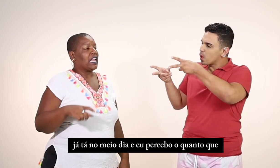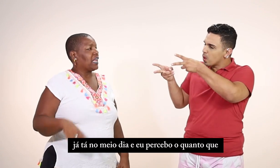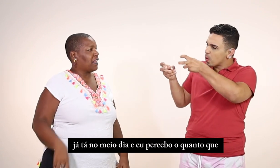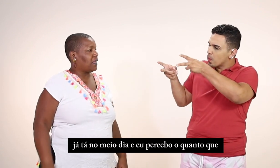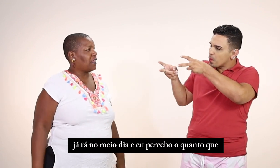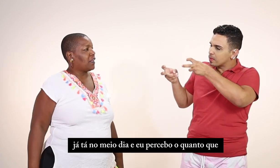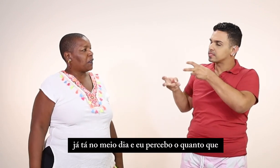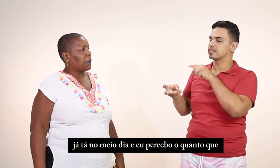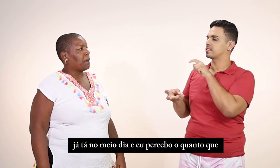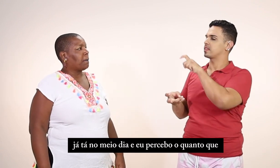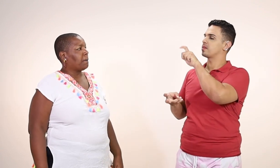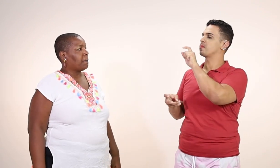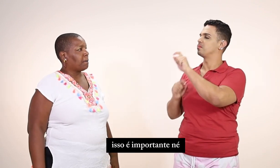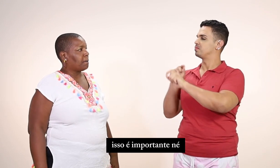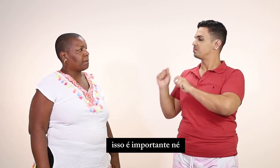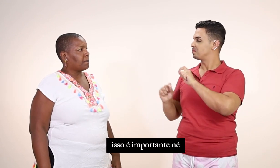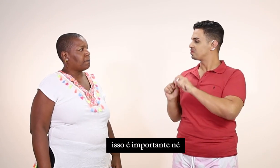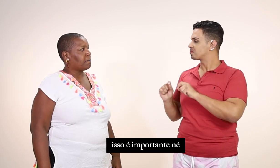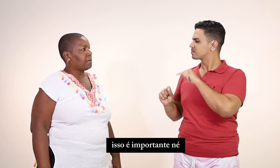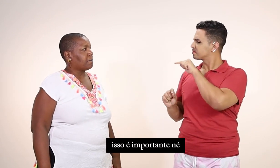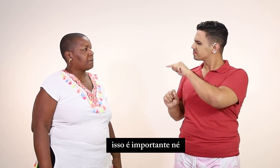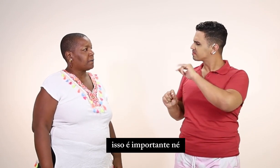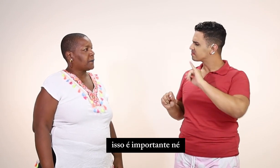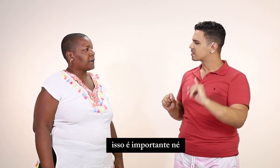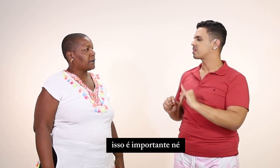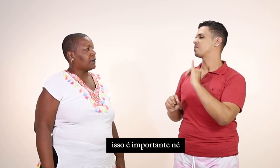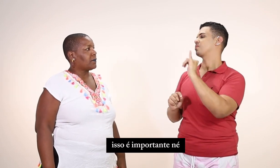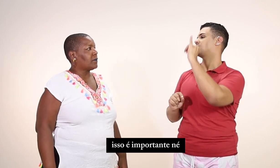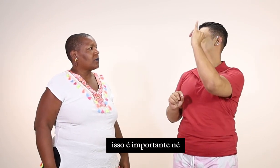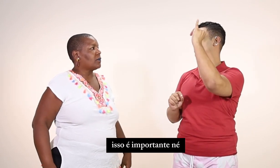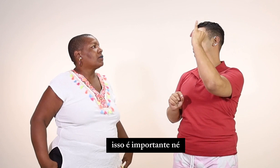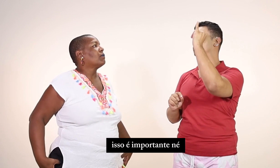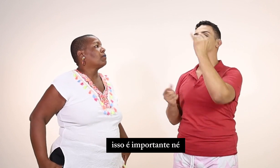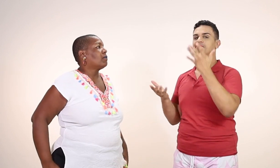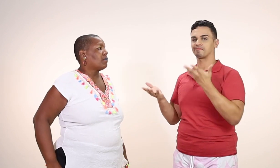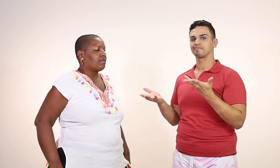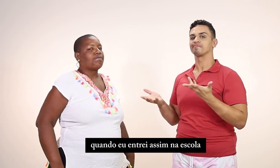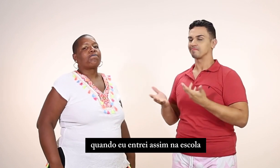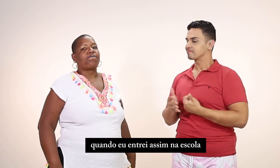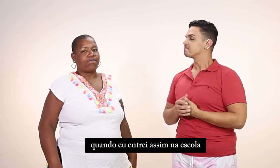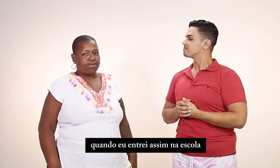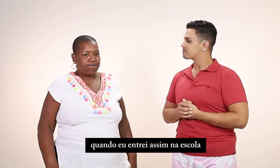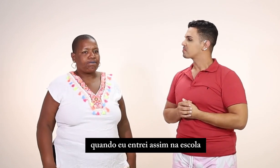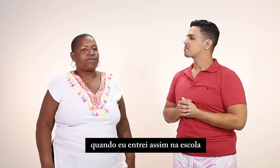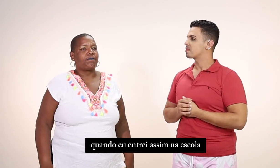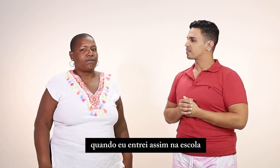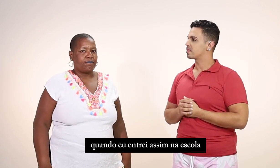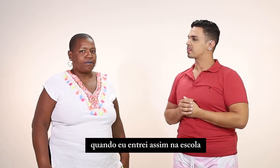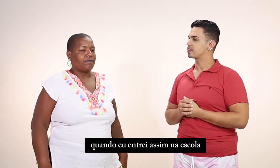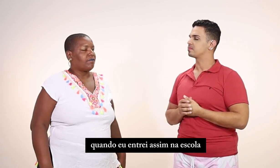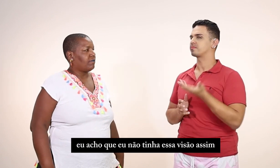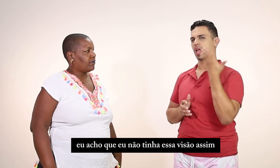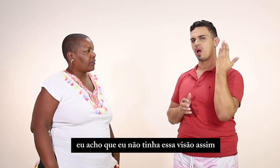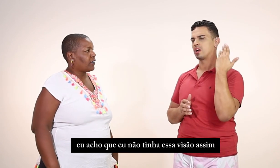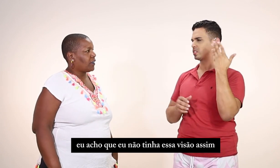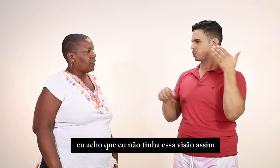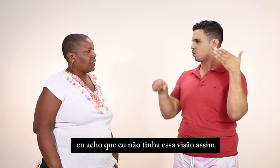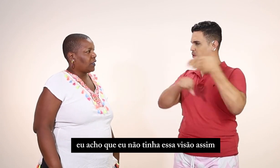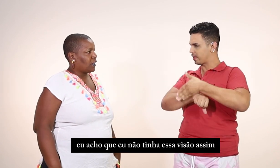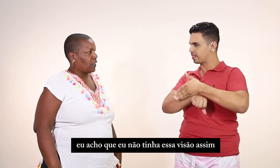quanto que isso é importante, né? É muito. Quando eu entrei assim na escola, eu acho que eu não tinha essa visão,